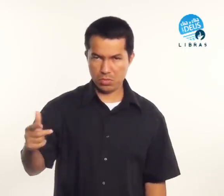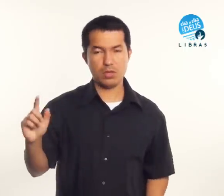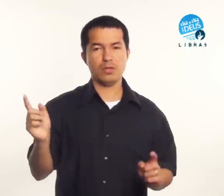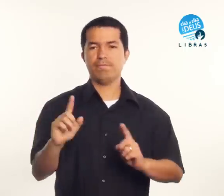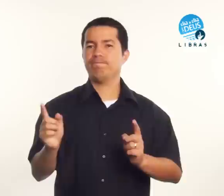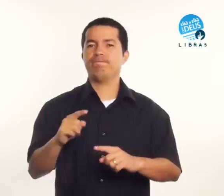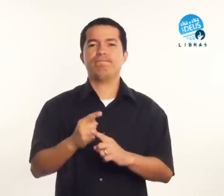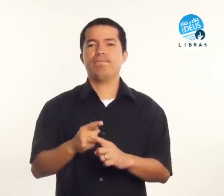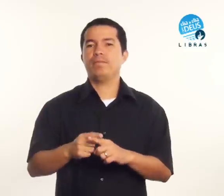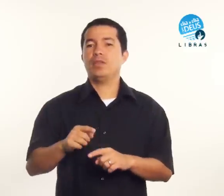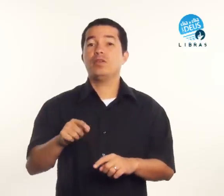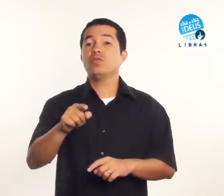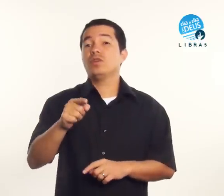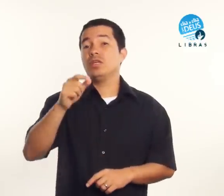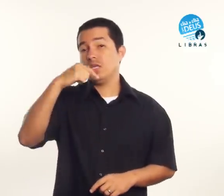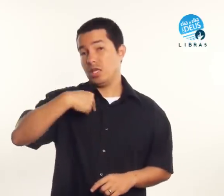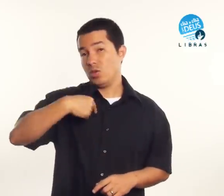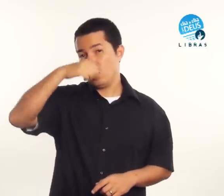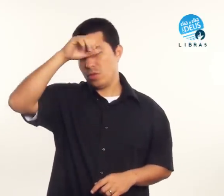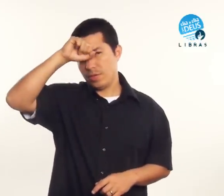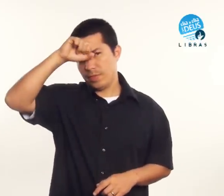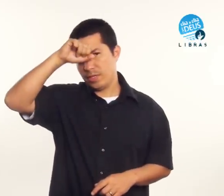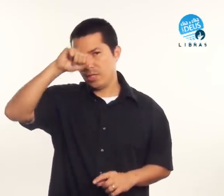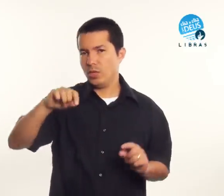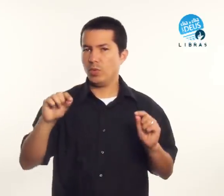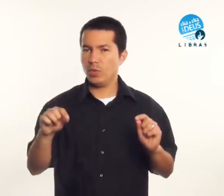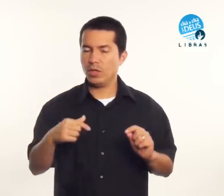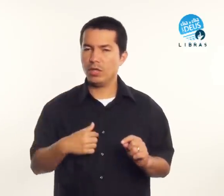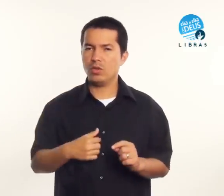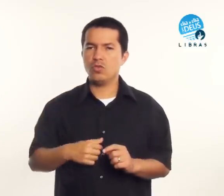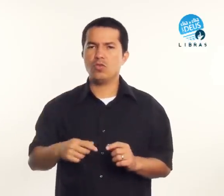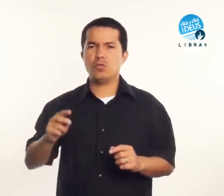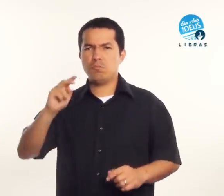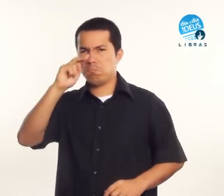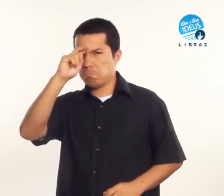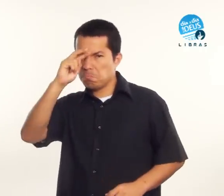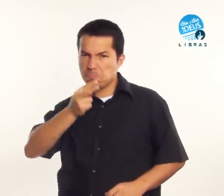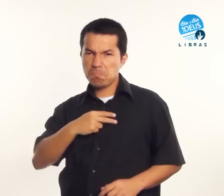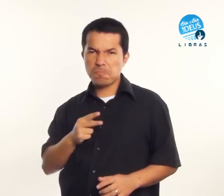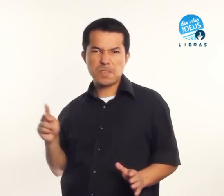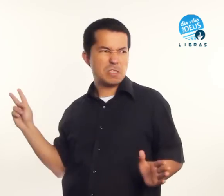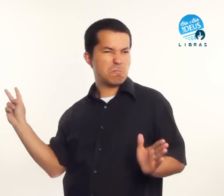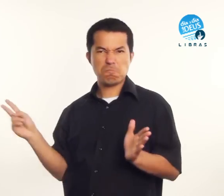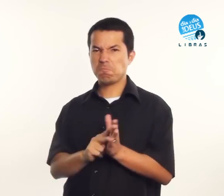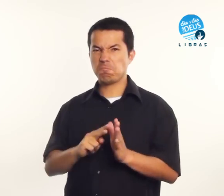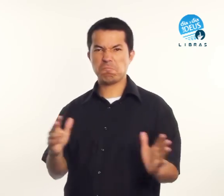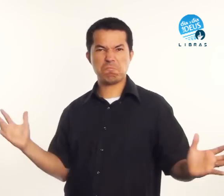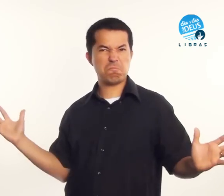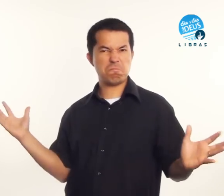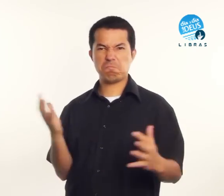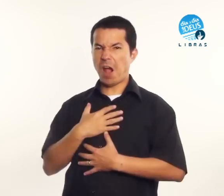esse sentimento de posse, de controle, de ser dono, está